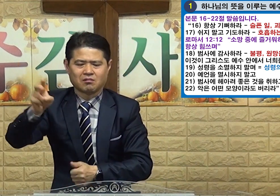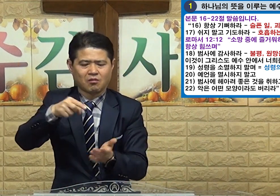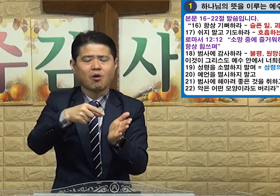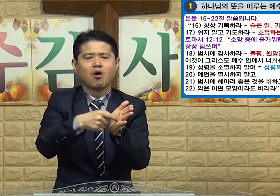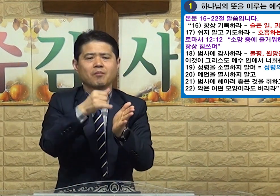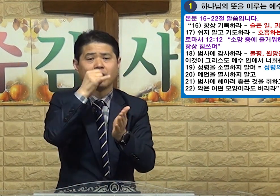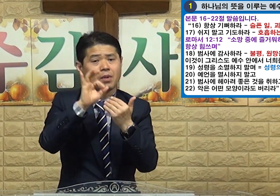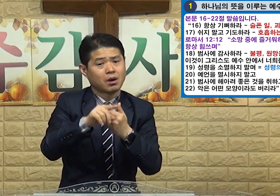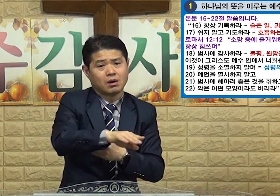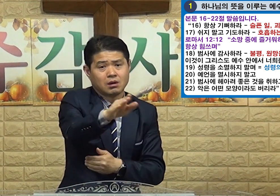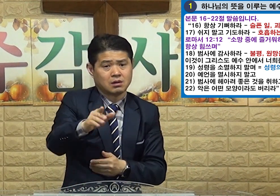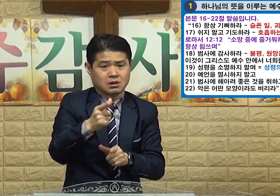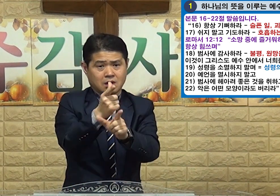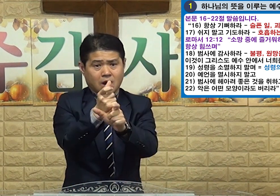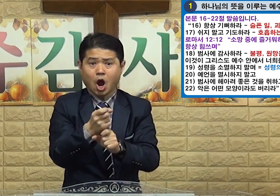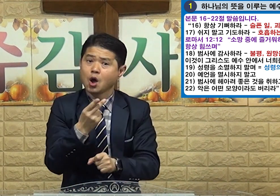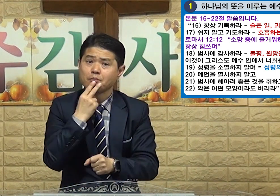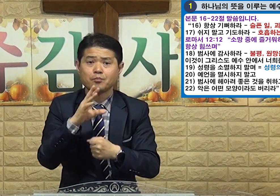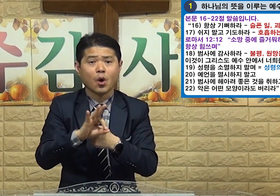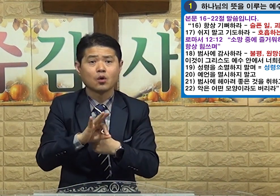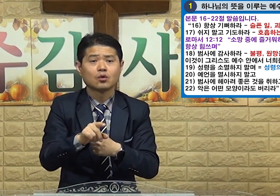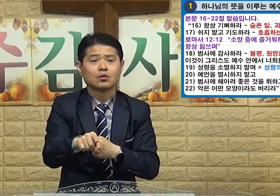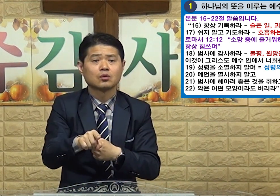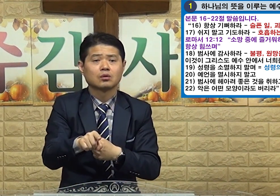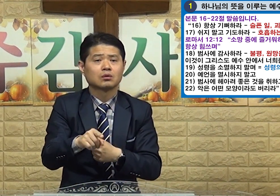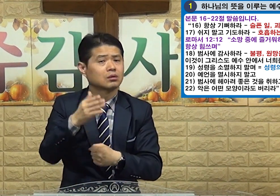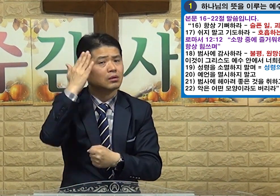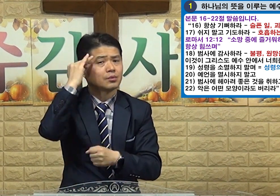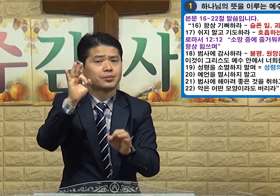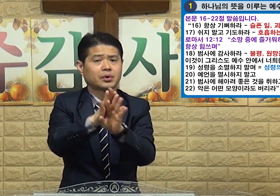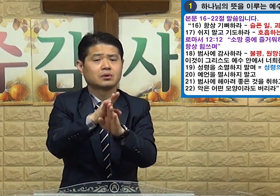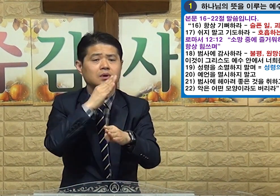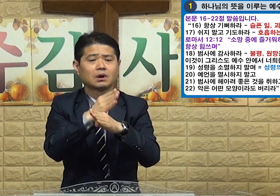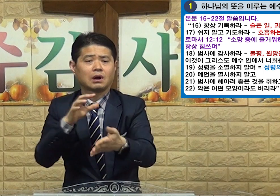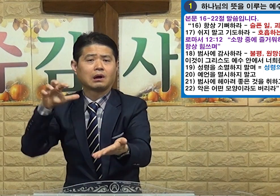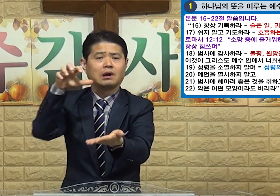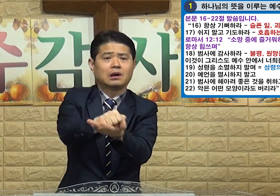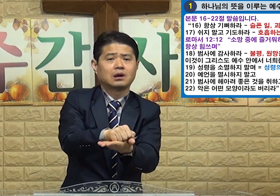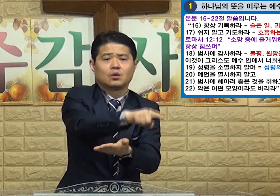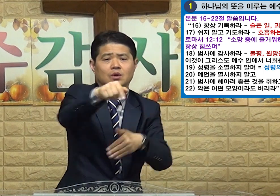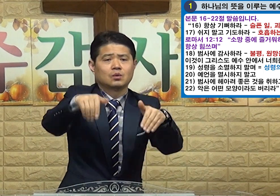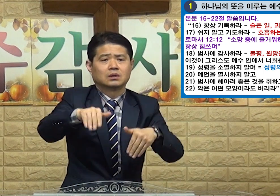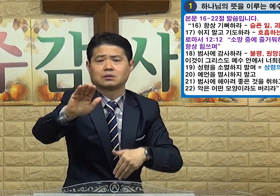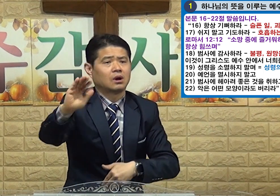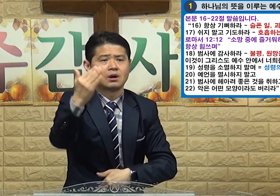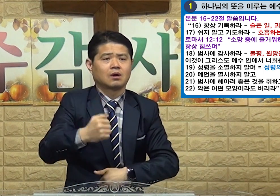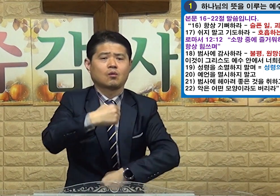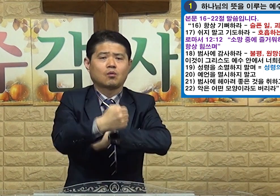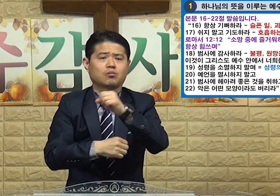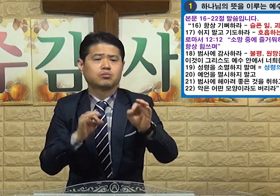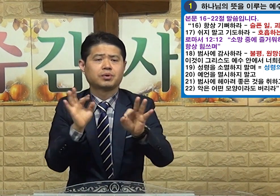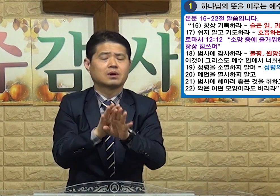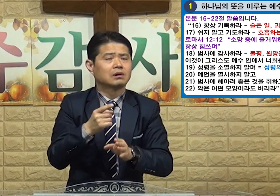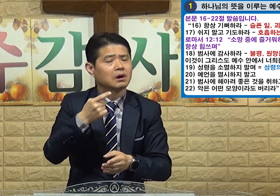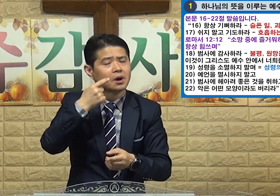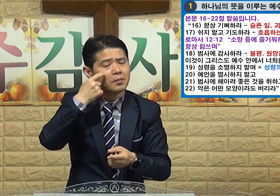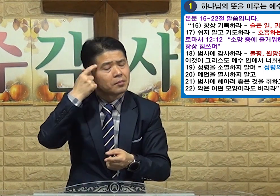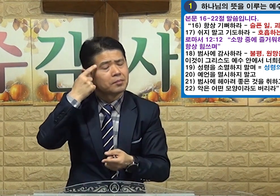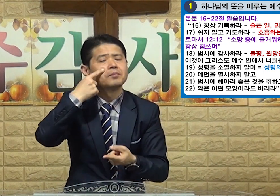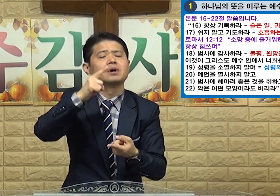수 있어야 한다고 성경에 있고 또 이 한국이 이 북한을 때문에